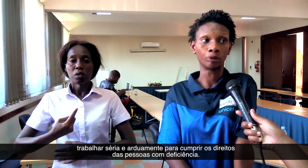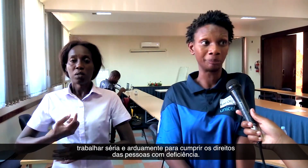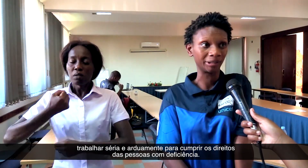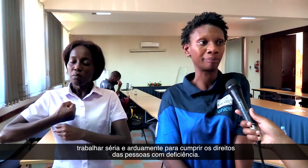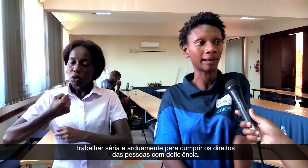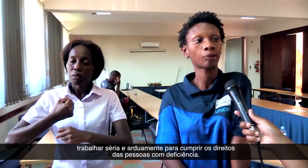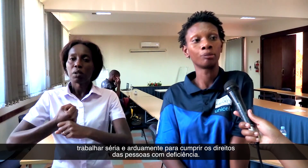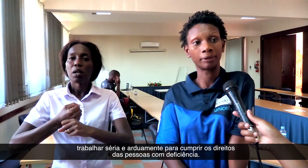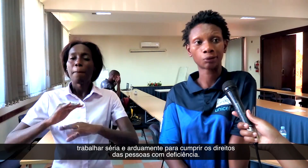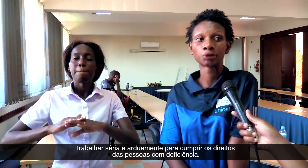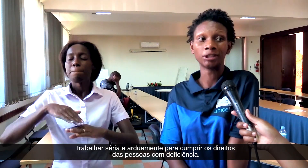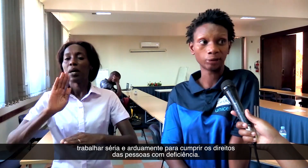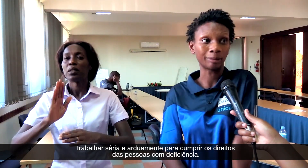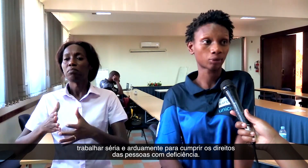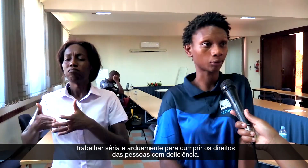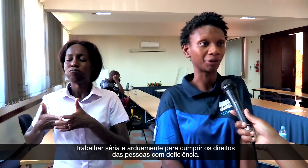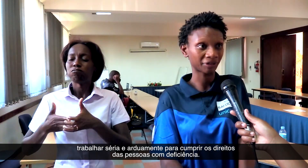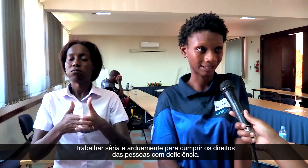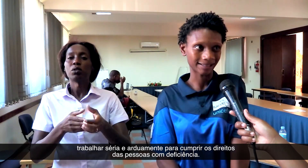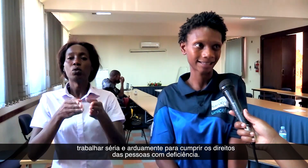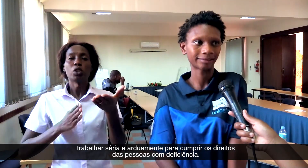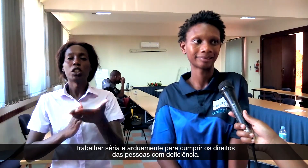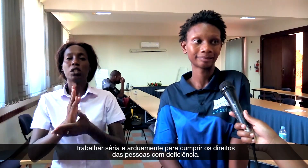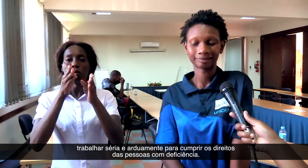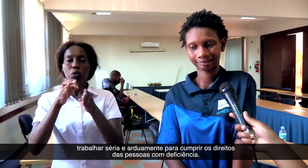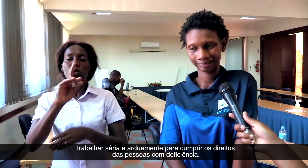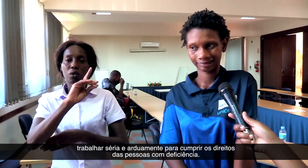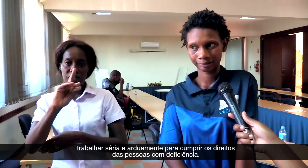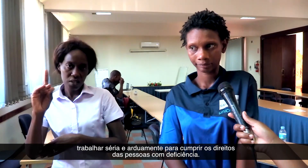e arduamente para cumprir os direitos da pessoa com deficiência.